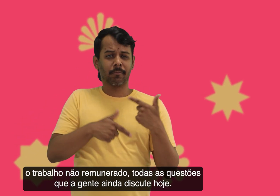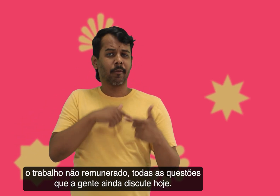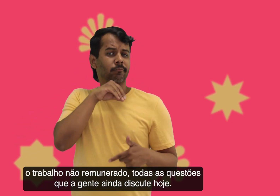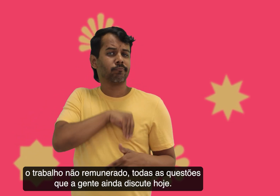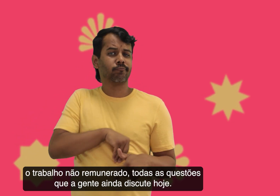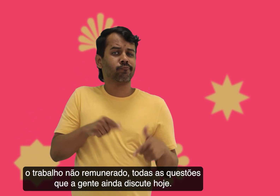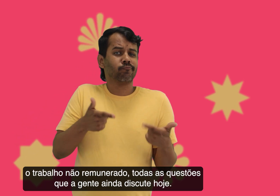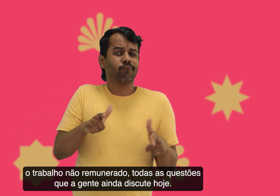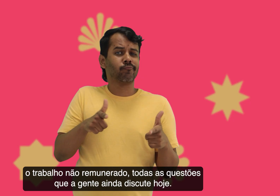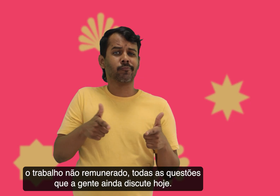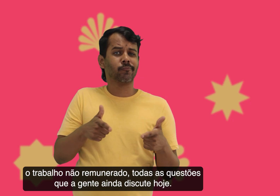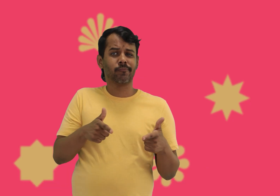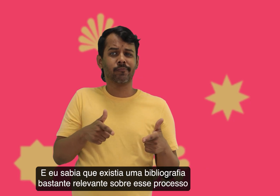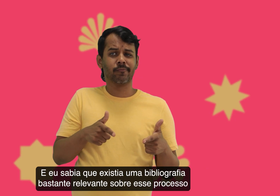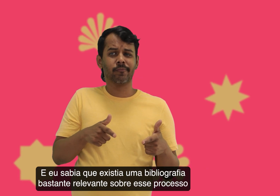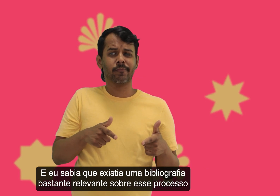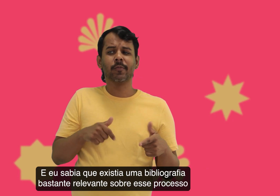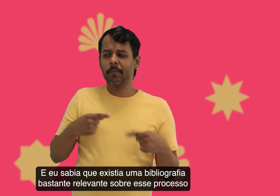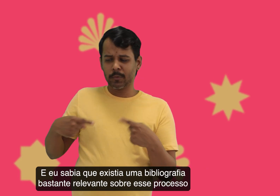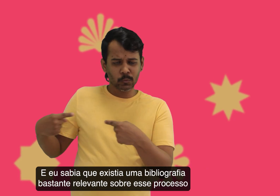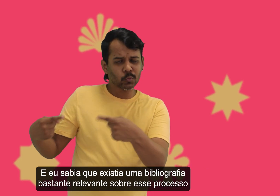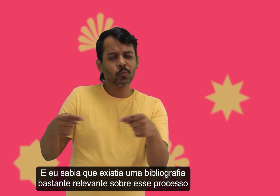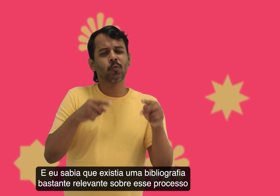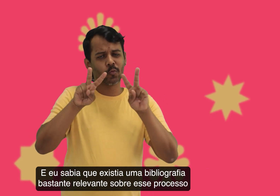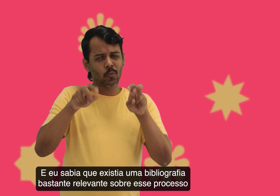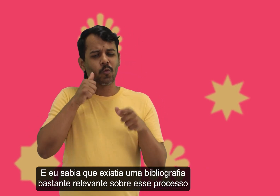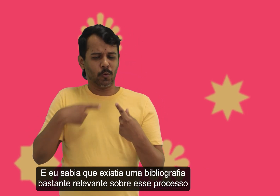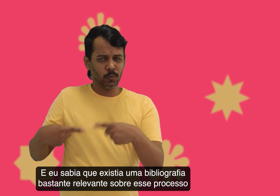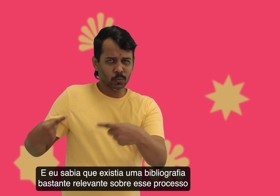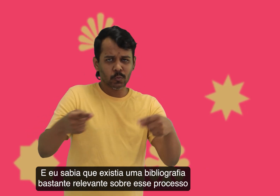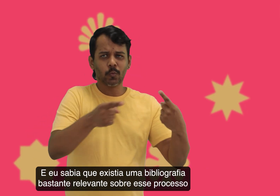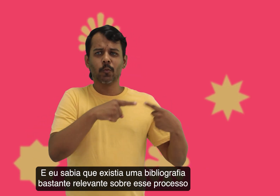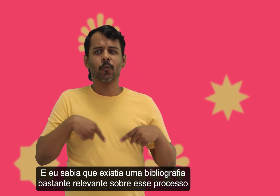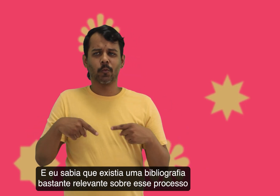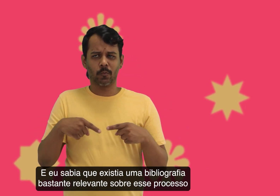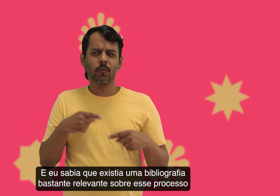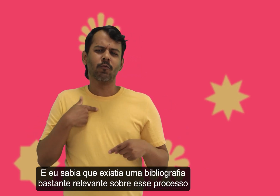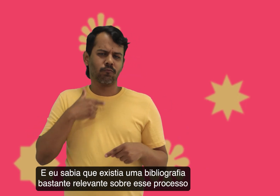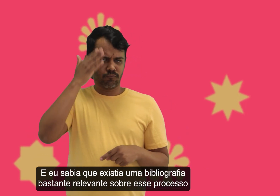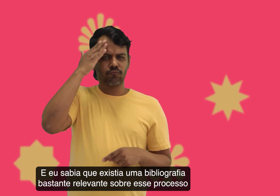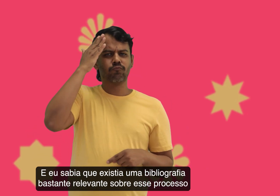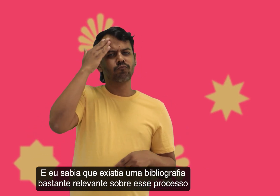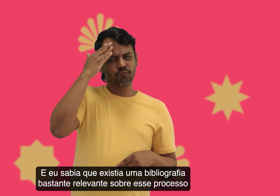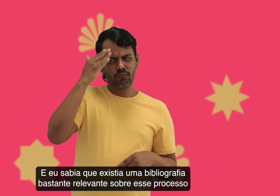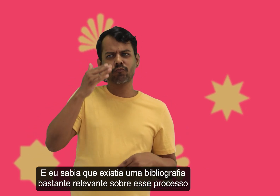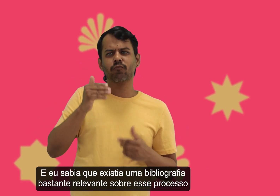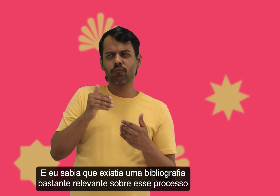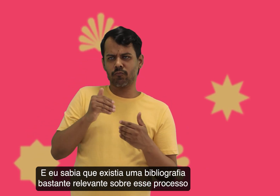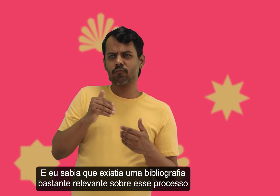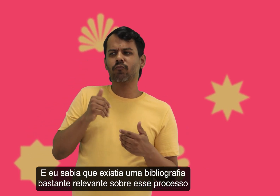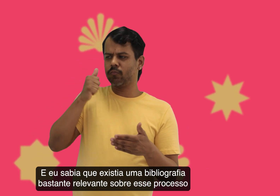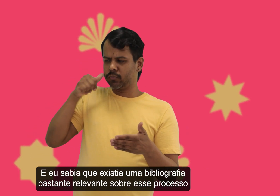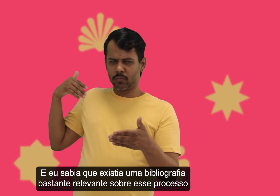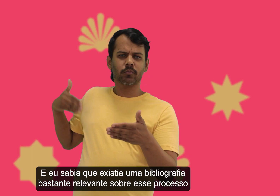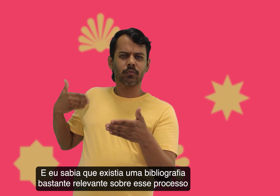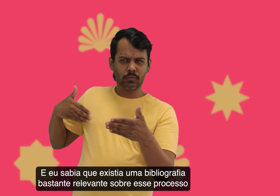que a gente ainda discute hoje. E eu sabia que existia uma bibliografia bastante relevante sobre